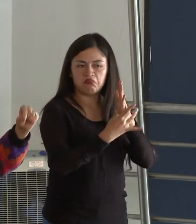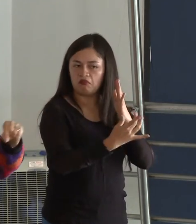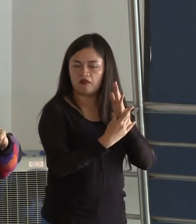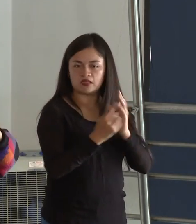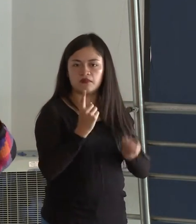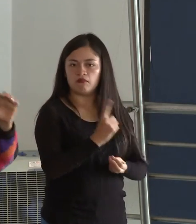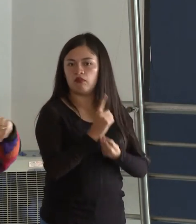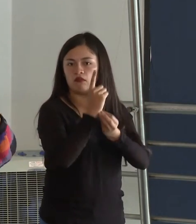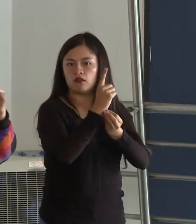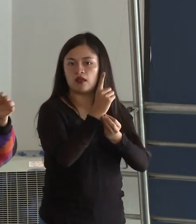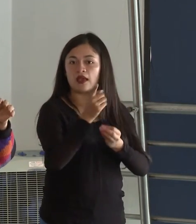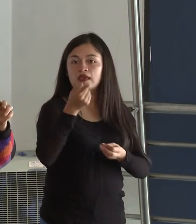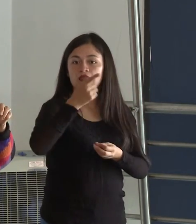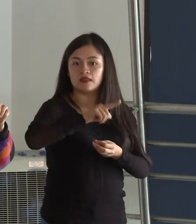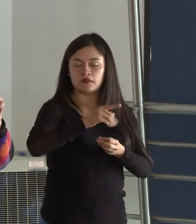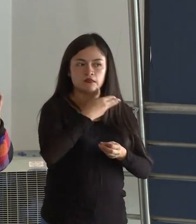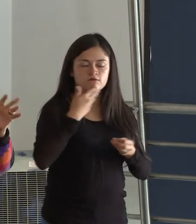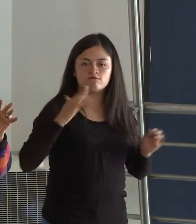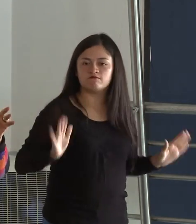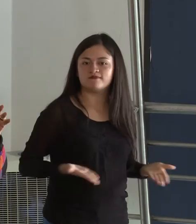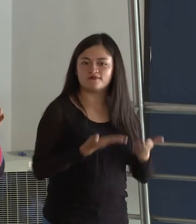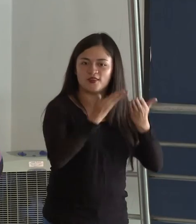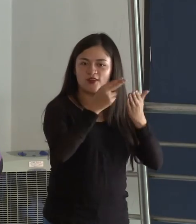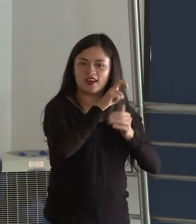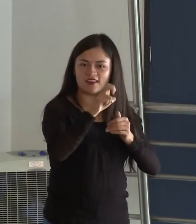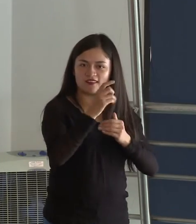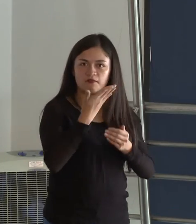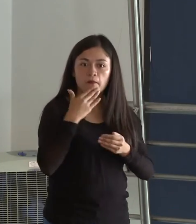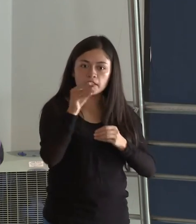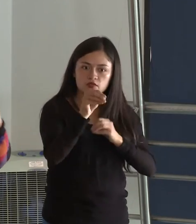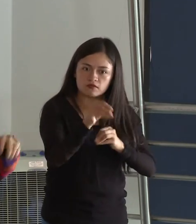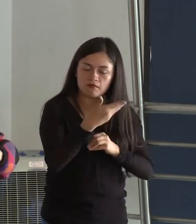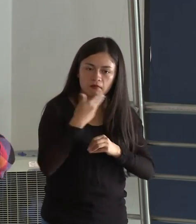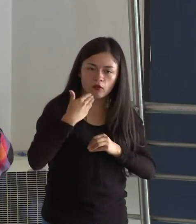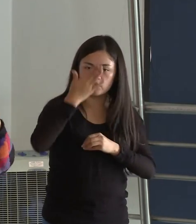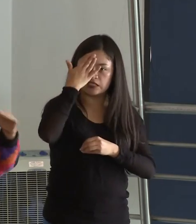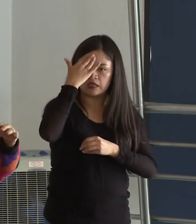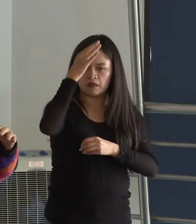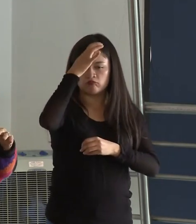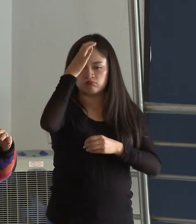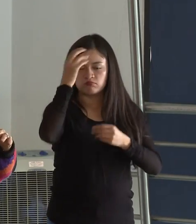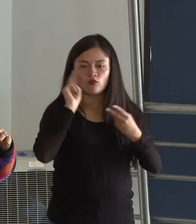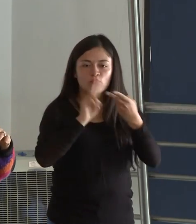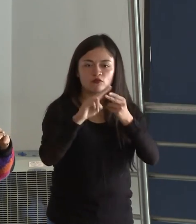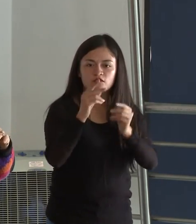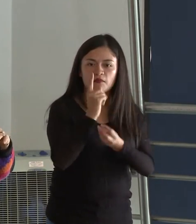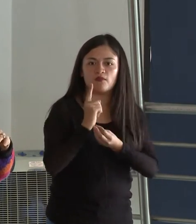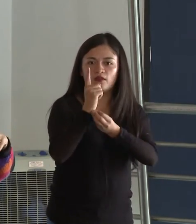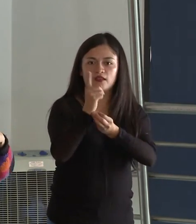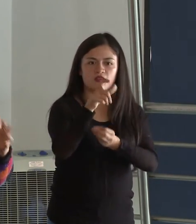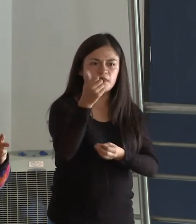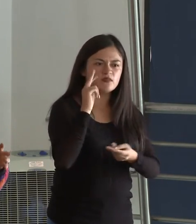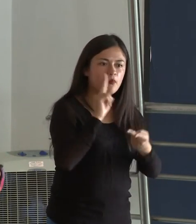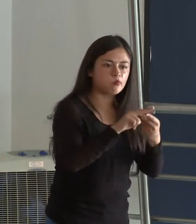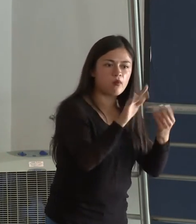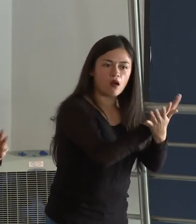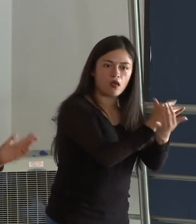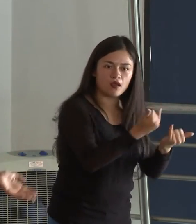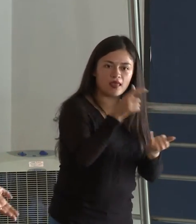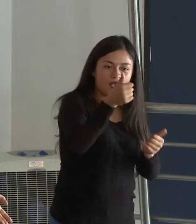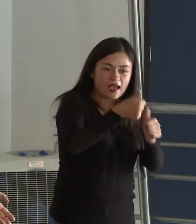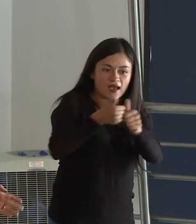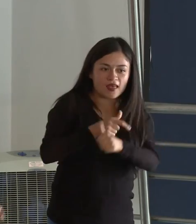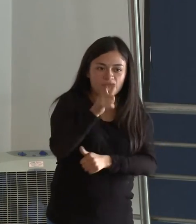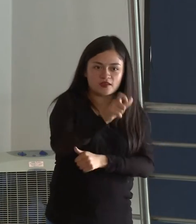nuestro pueblo y a elevar esos niveles para que las condiciones también de reposicionamiento frente a lo que está pasando también sean un poco